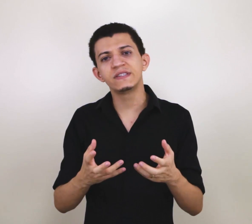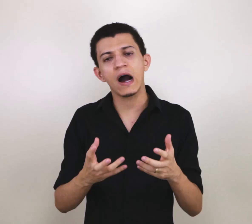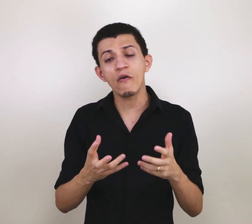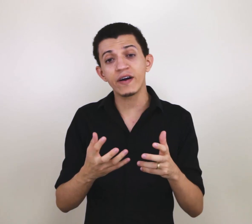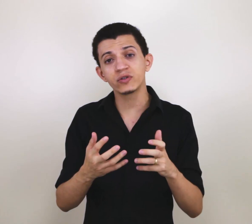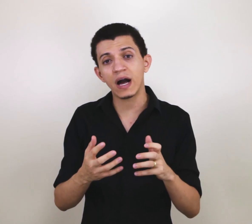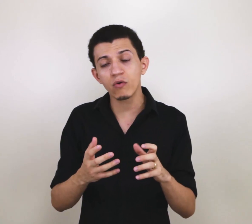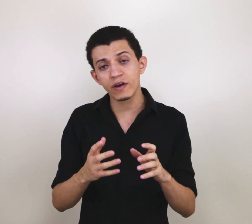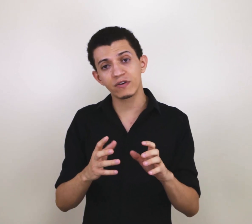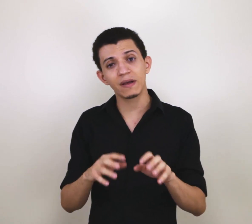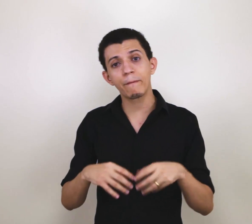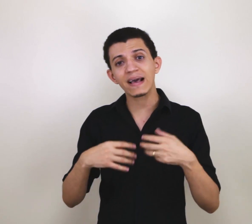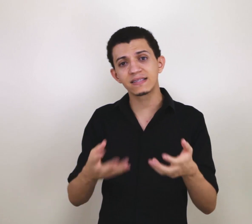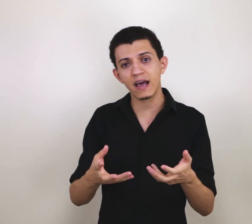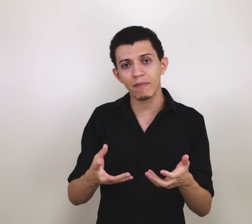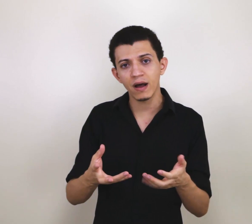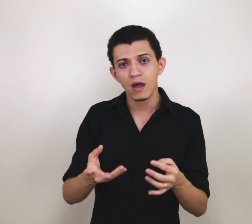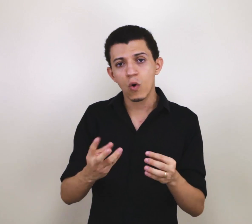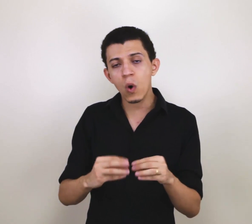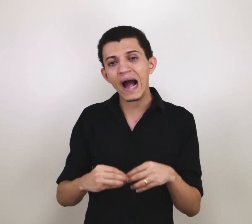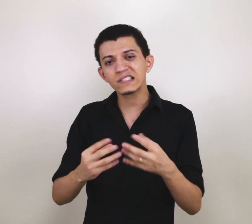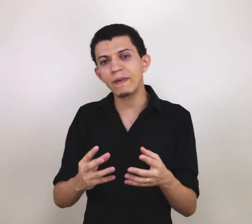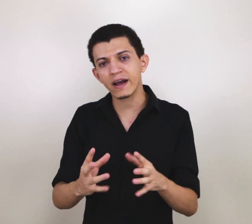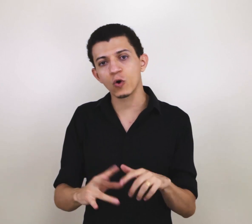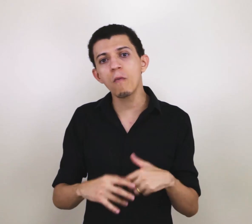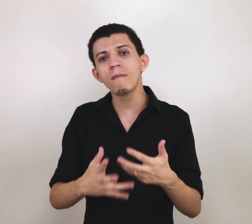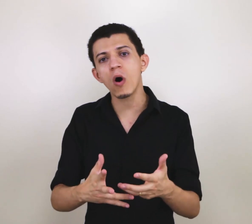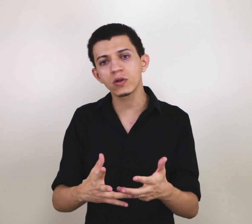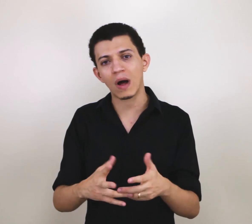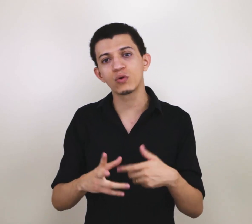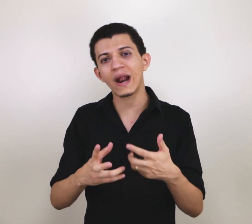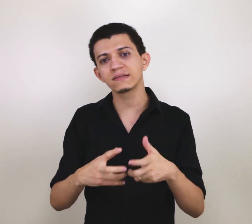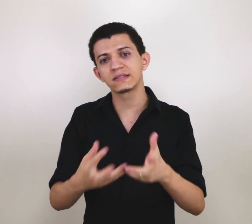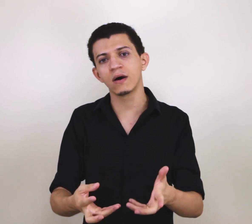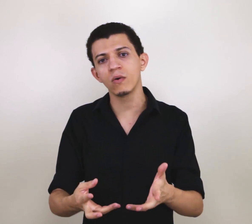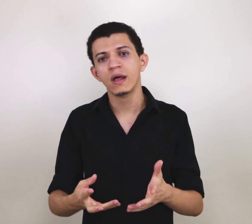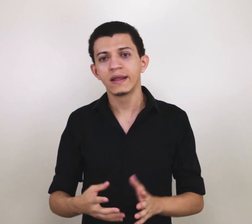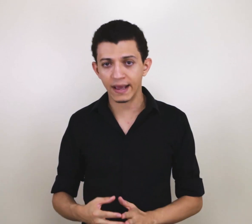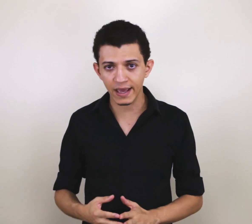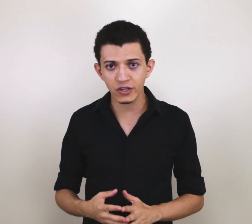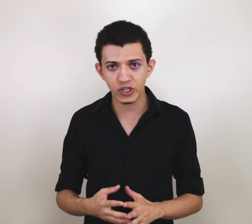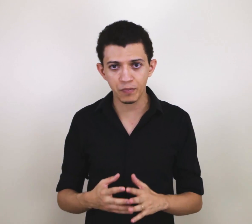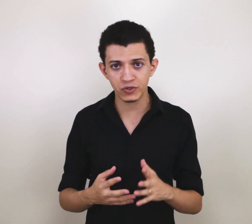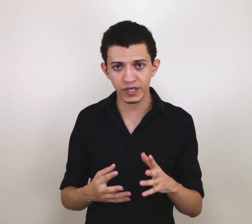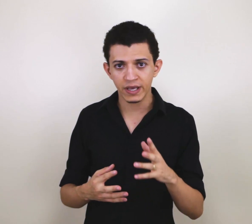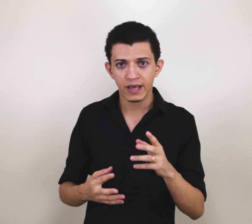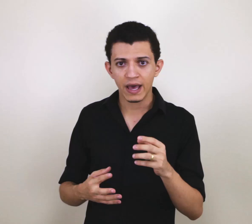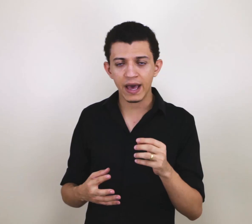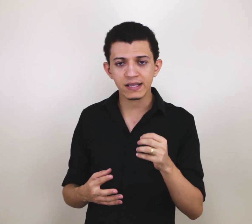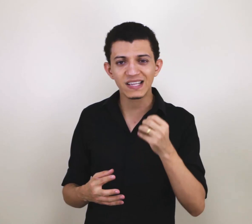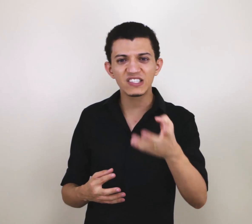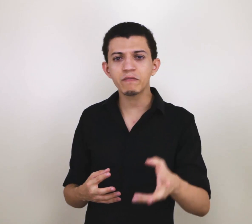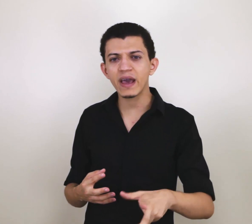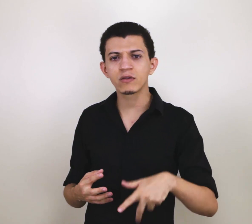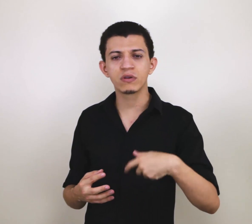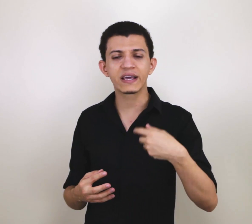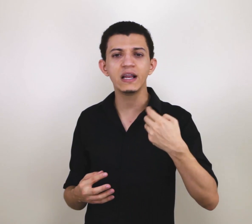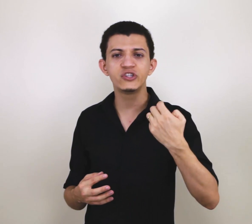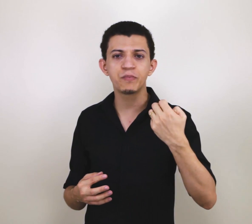facial vai ajudar com que você perceba o aspecto, o modo, a duração daquele tipo de sentimento, daquele tipo